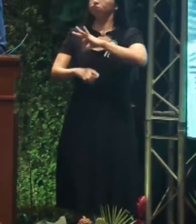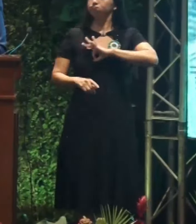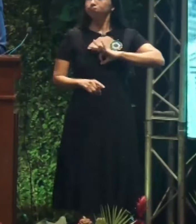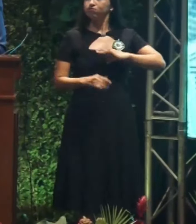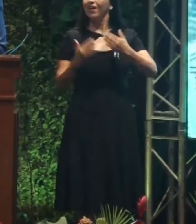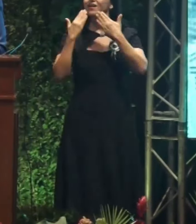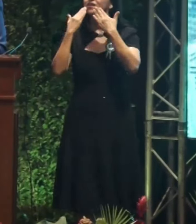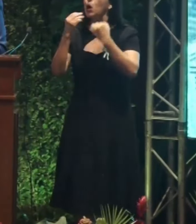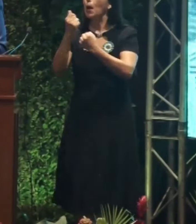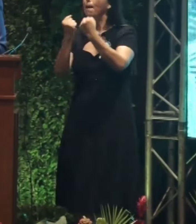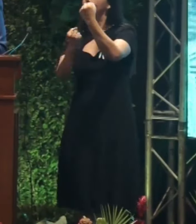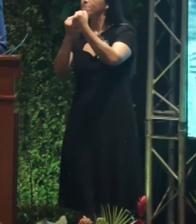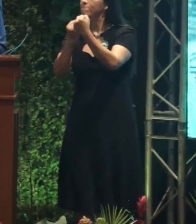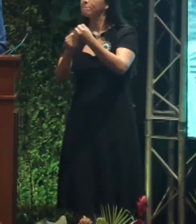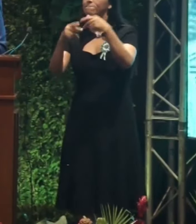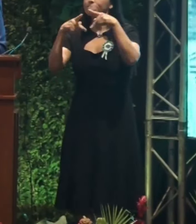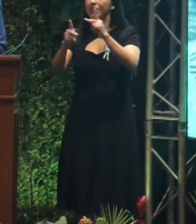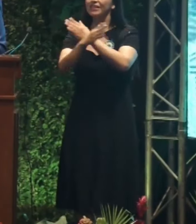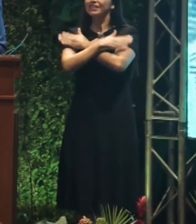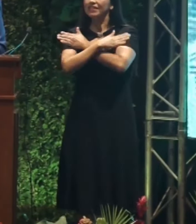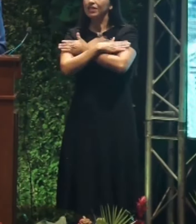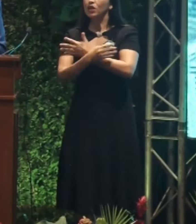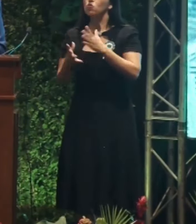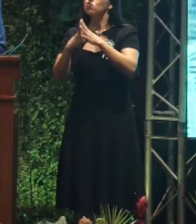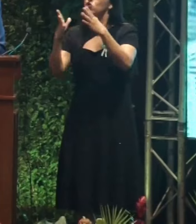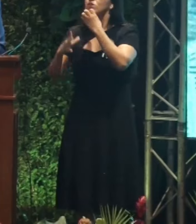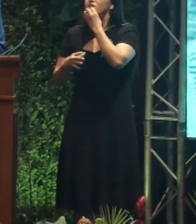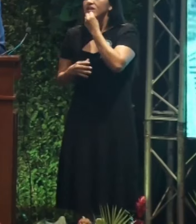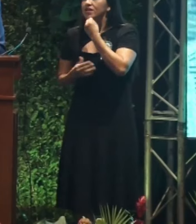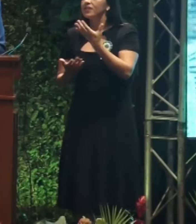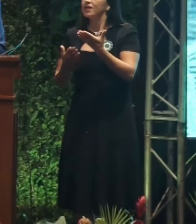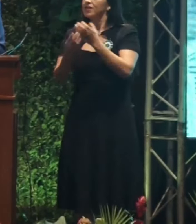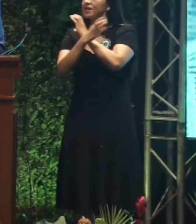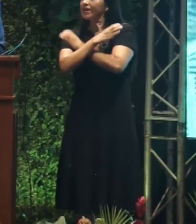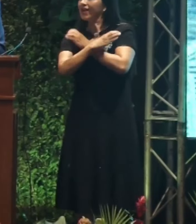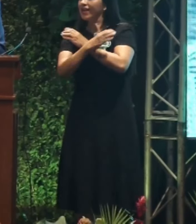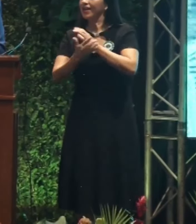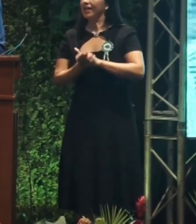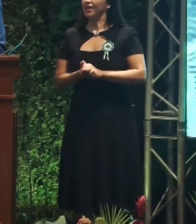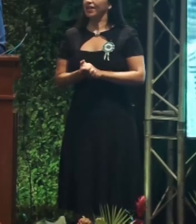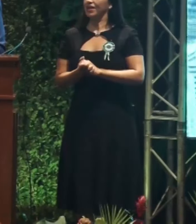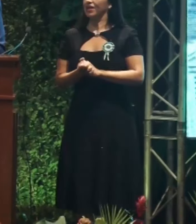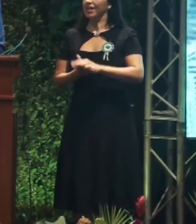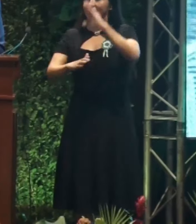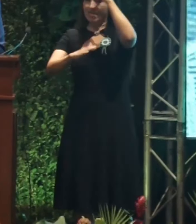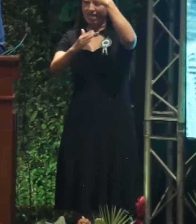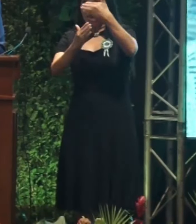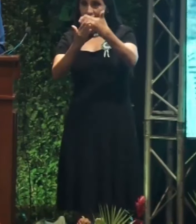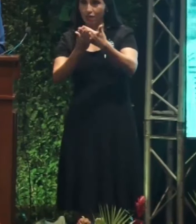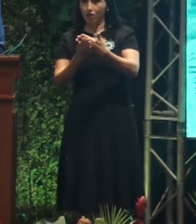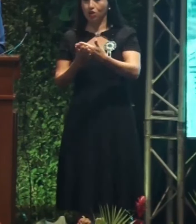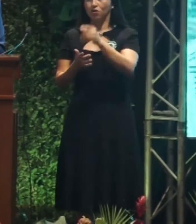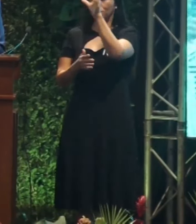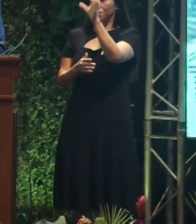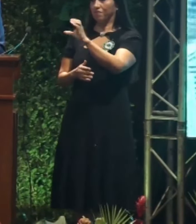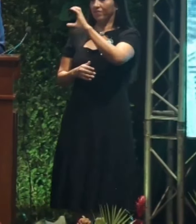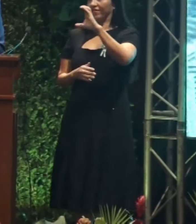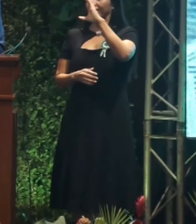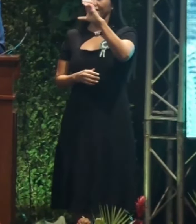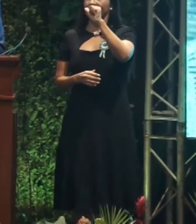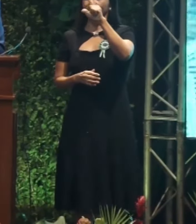su aporte. Permítame saludar con mucho aprecio y cariño a nuestro hijo ilustre, Carlitos